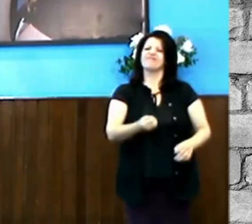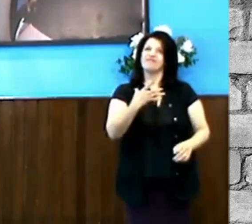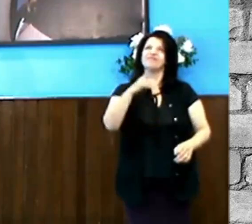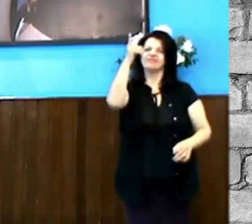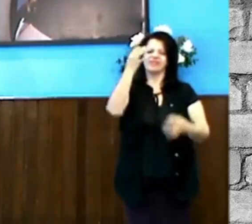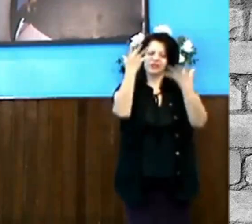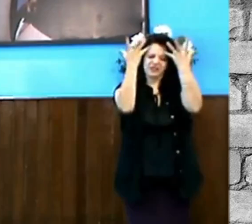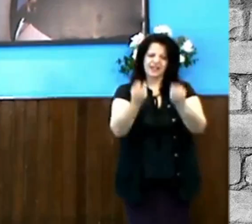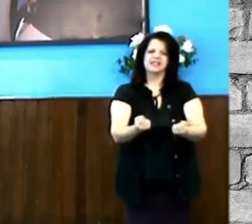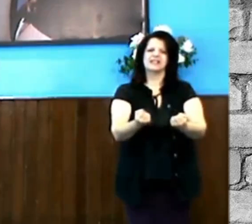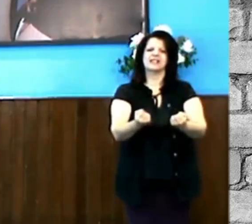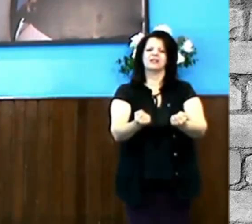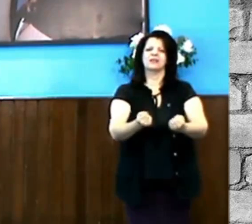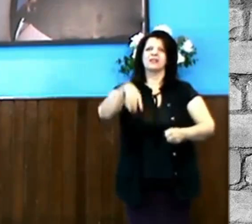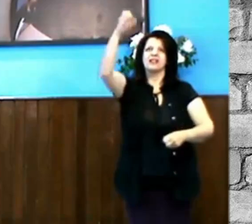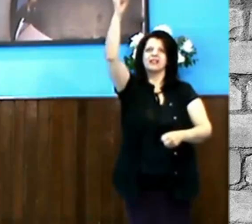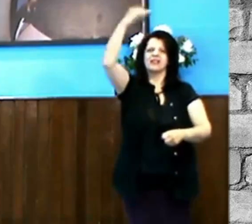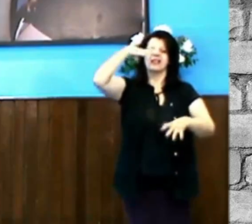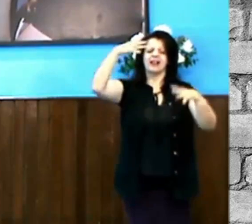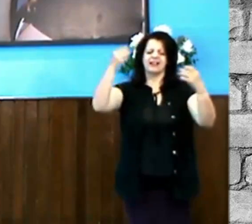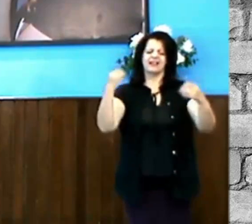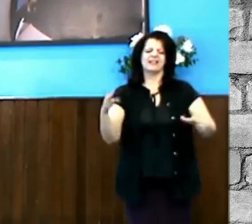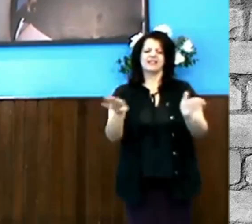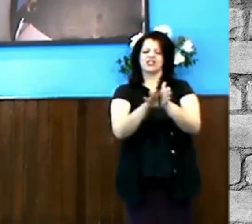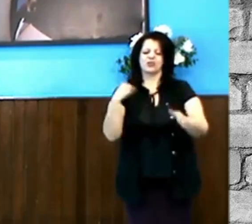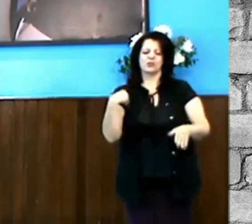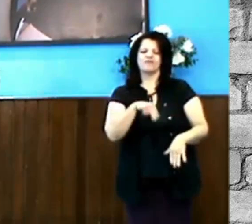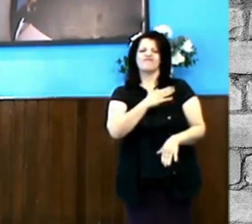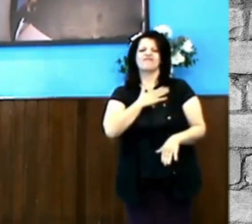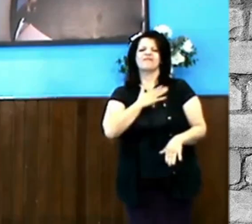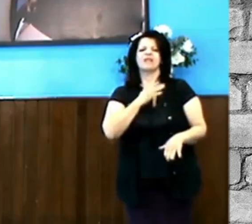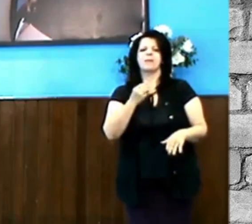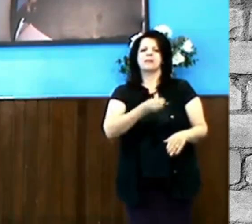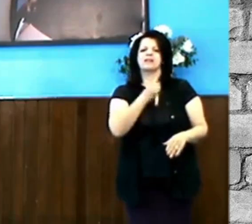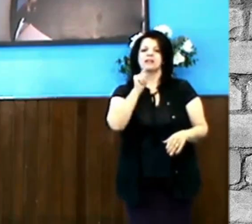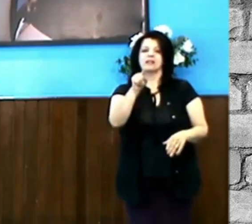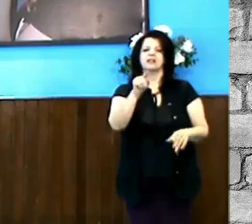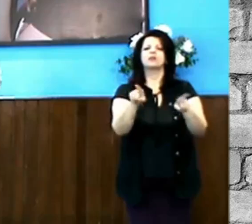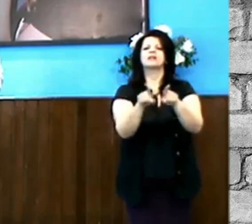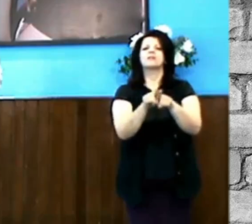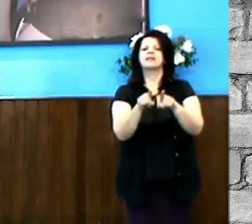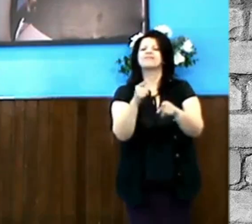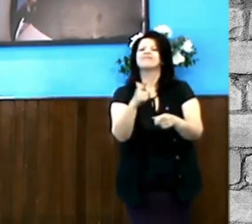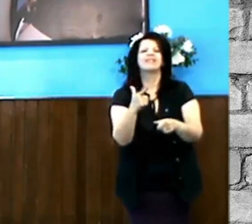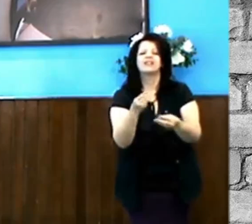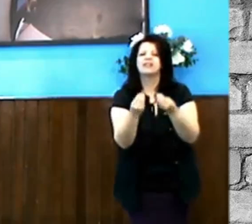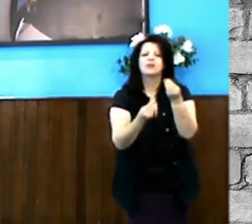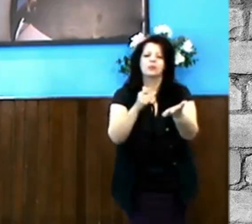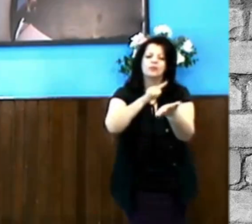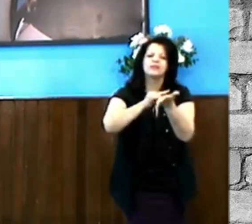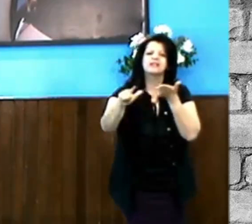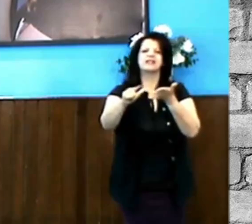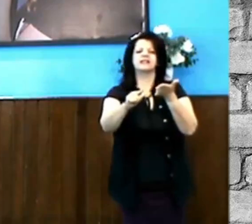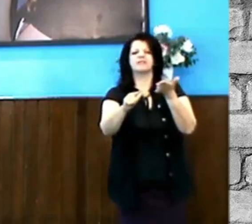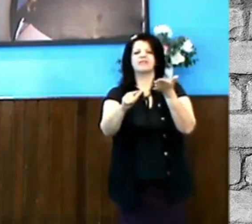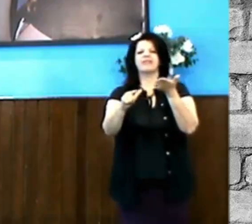sua graça foram derramados até a nossa vida. Portanto, não há outro meio de limpeza a não ser pelo